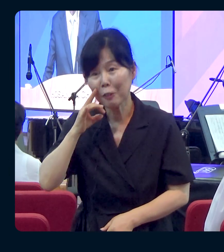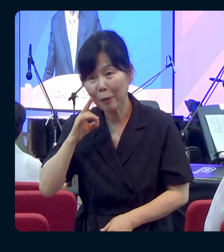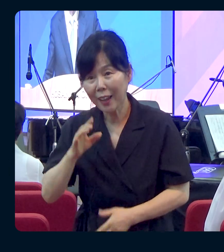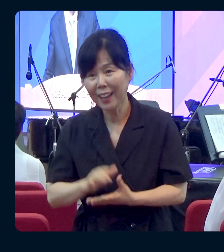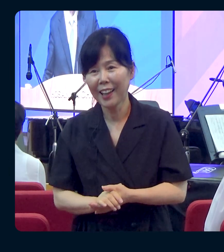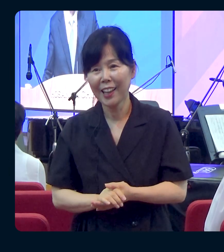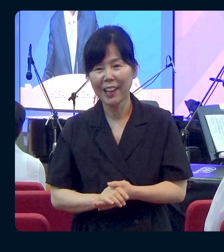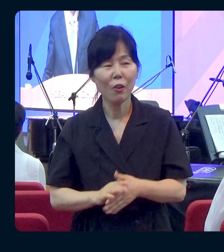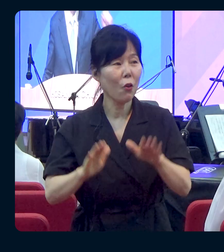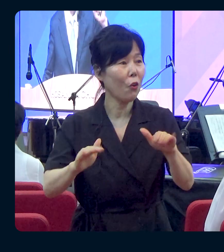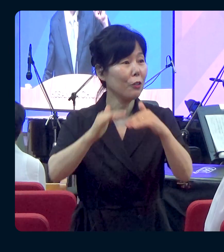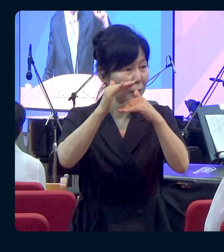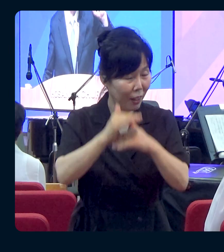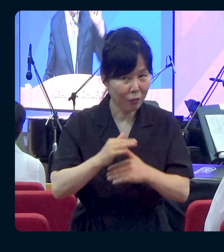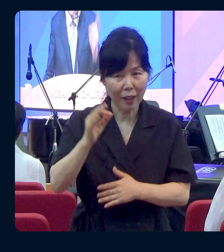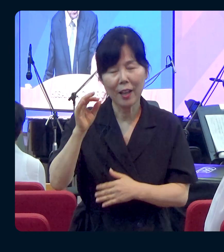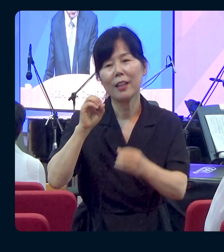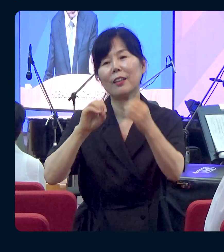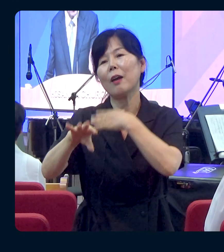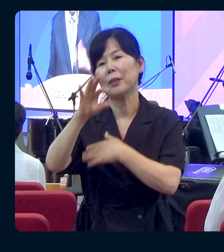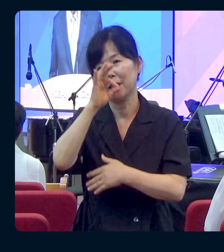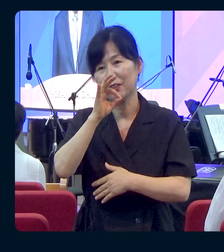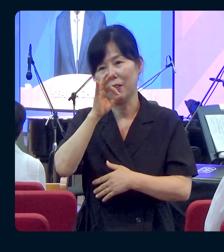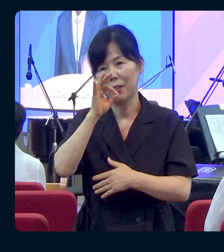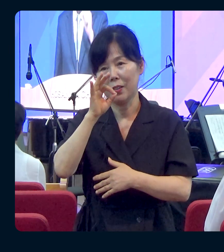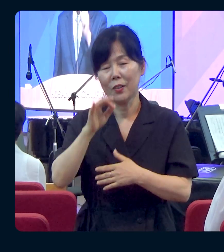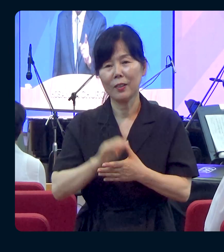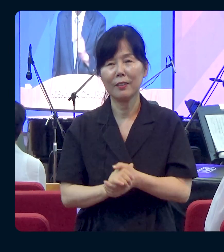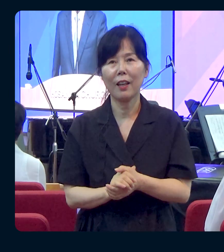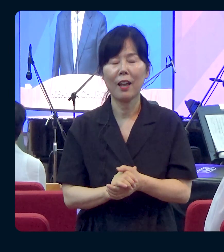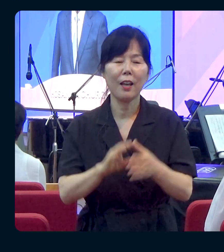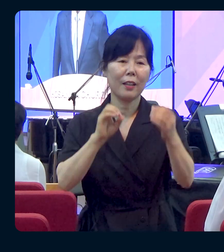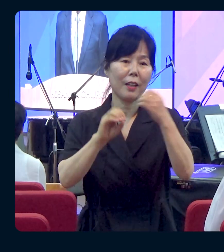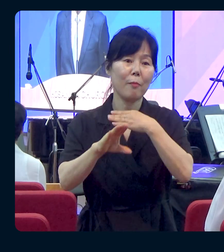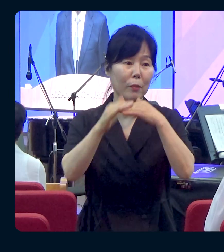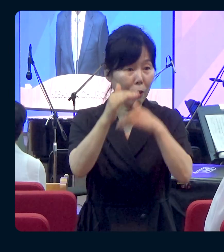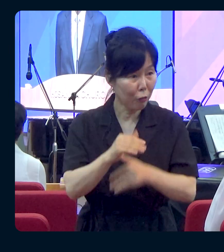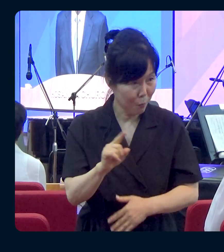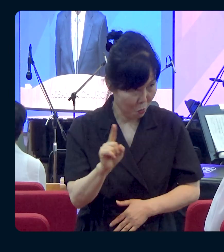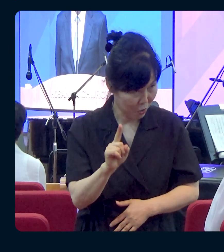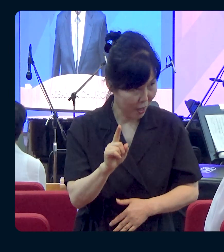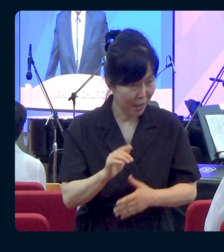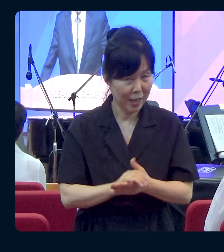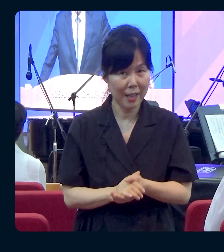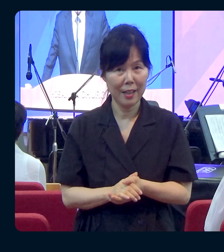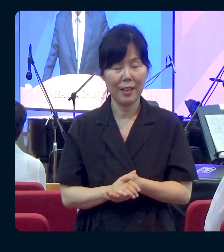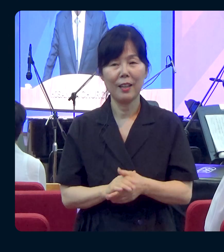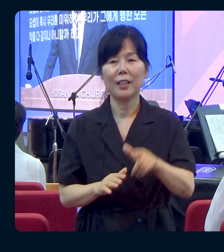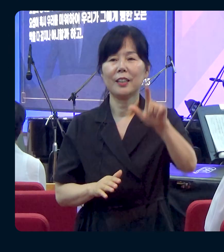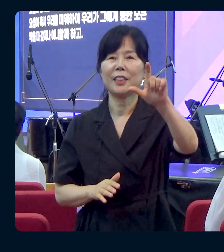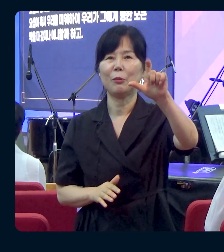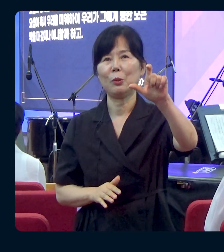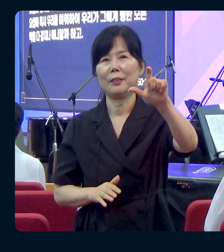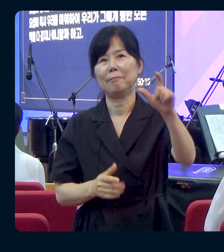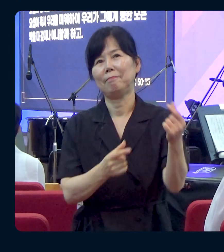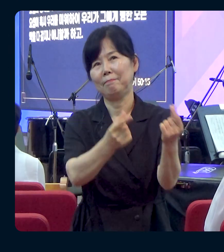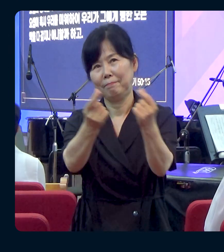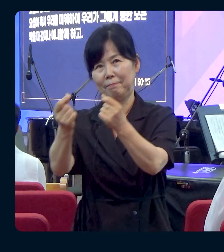것인가? 바로 그것에 대해서 오늘 말씀은요, 하나의 에피소드를 소개하면서 그 답을 주고